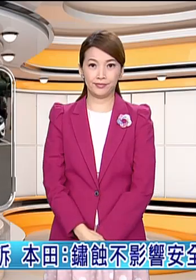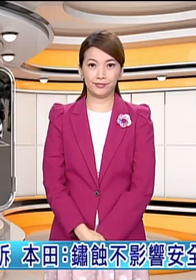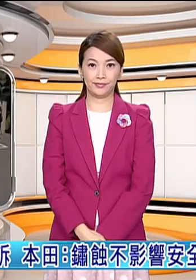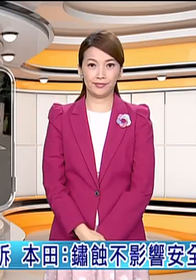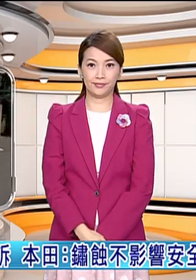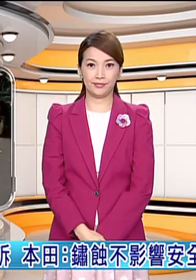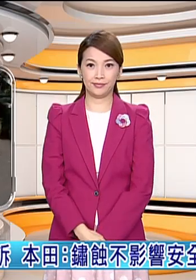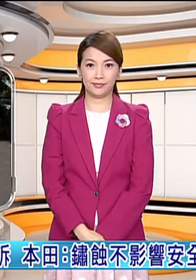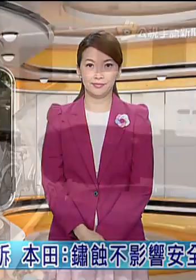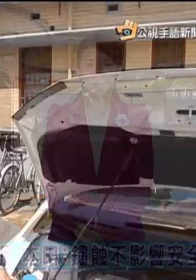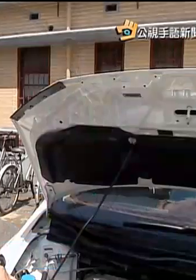全。